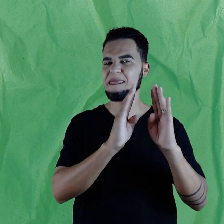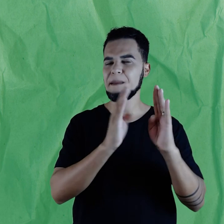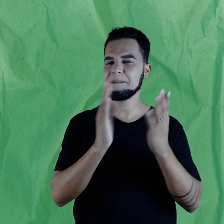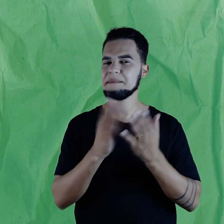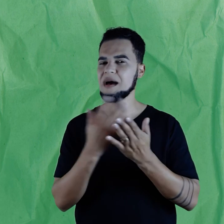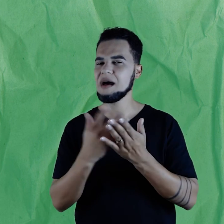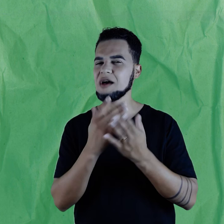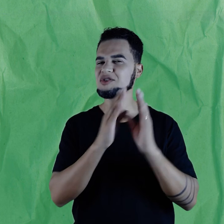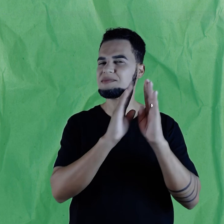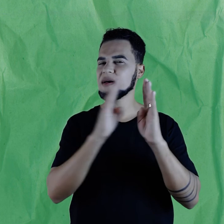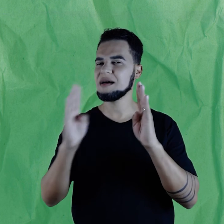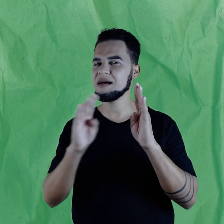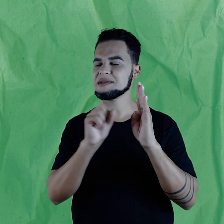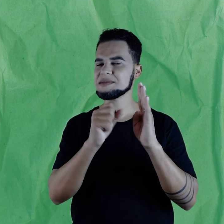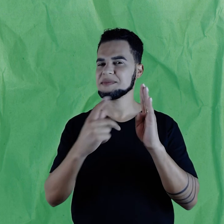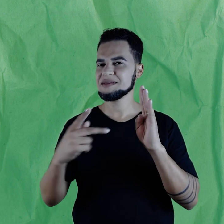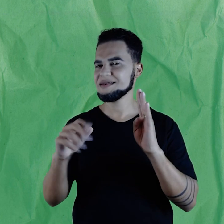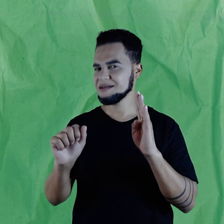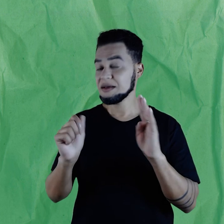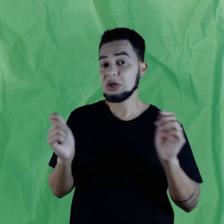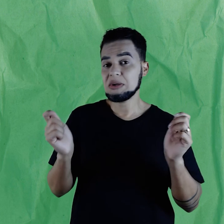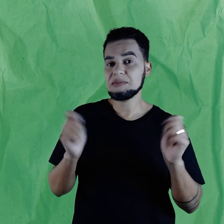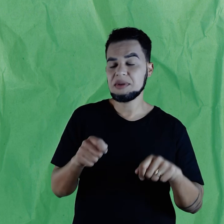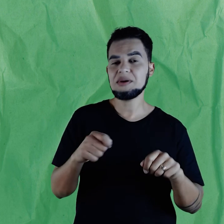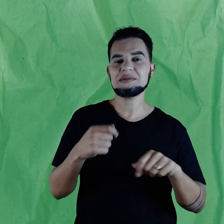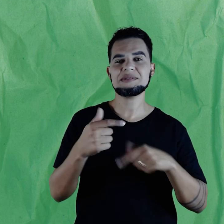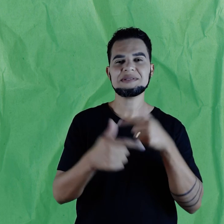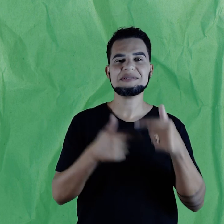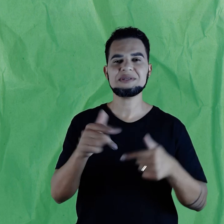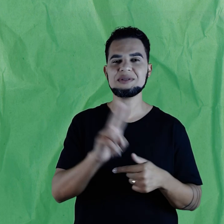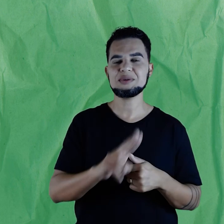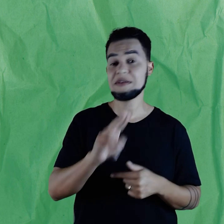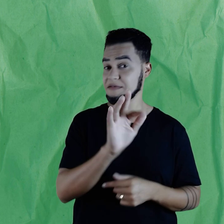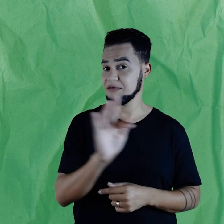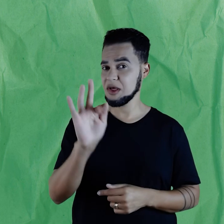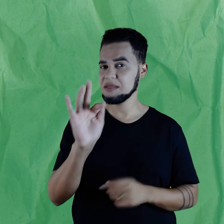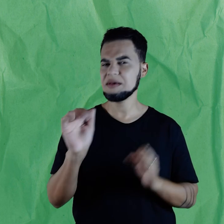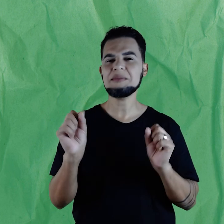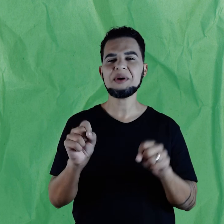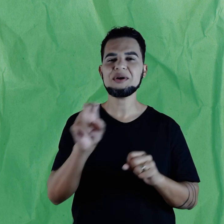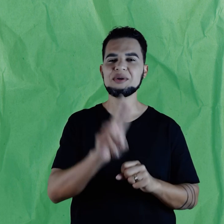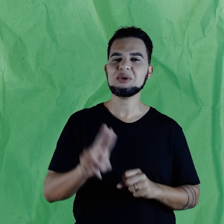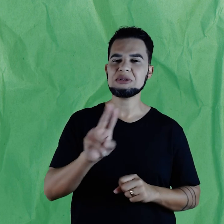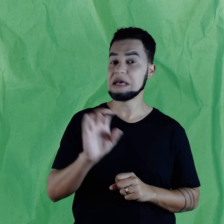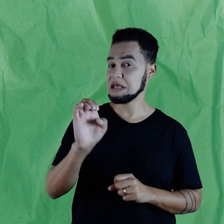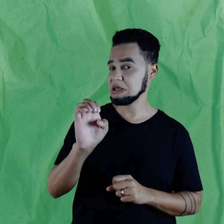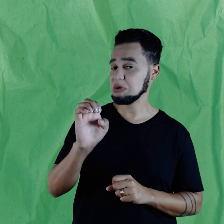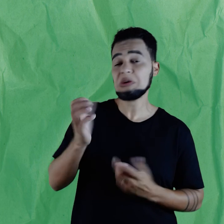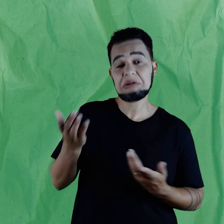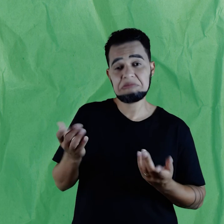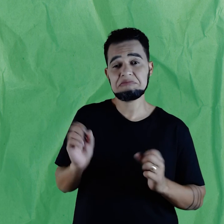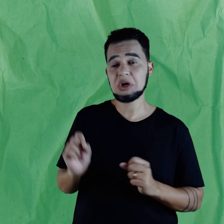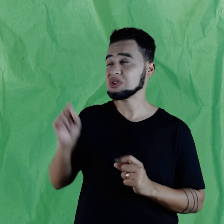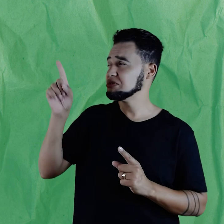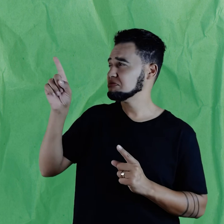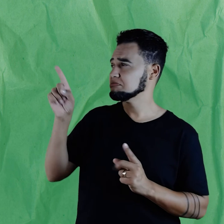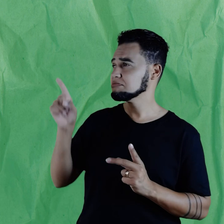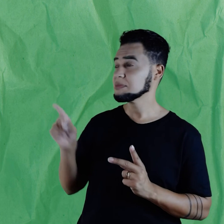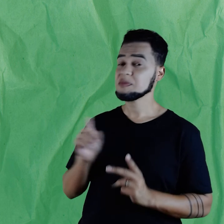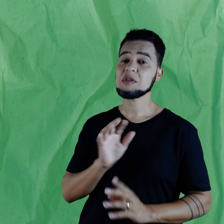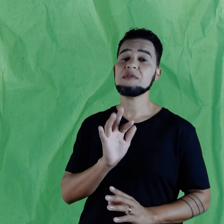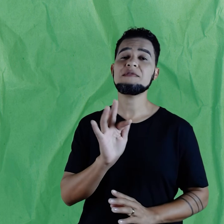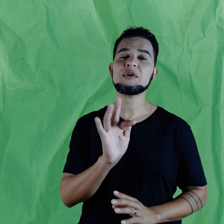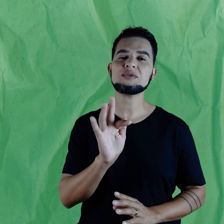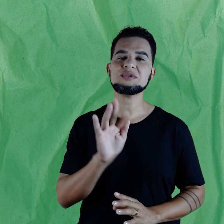Page Application, SPAs. Pode ser que trabalhe com Flutter, pode ser que trabalhe com Angular. Então, o front-end ele é